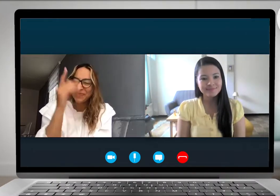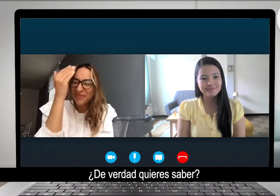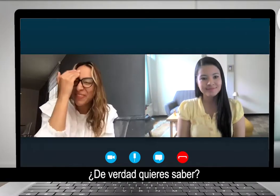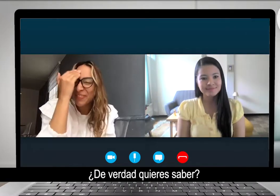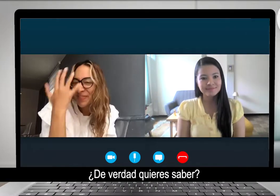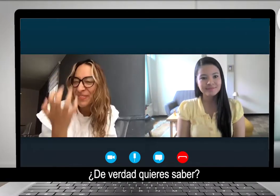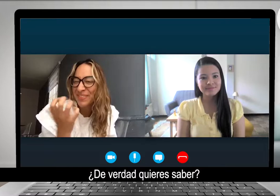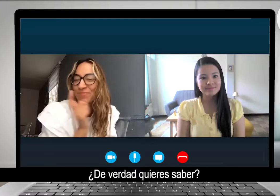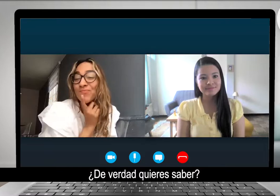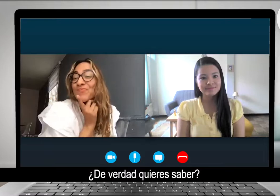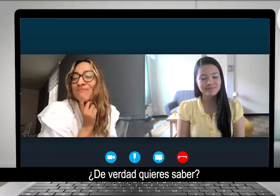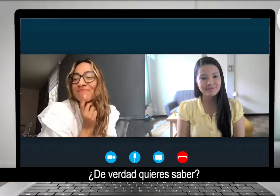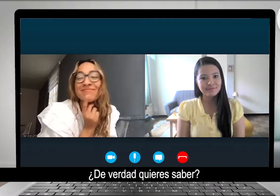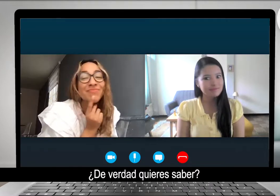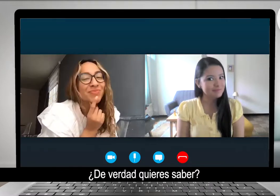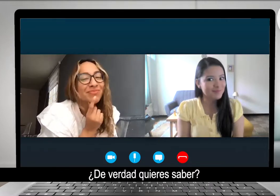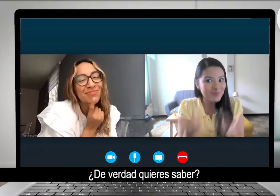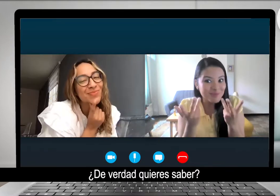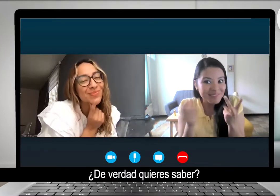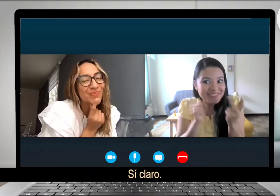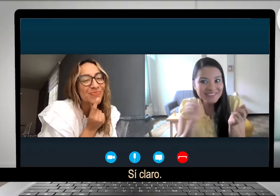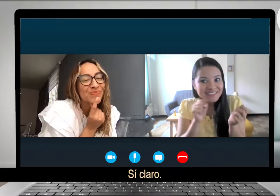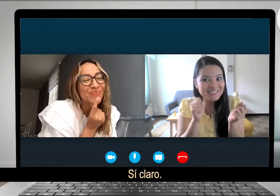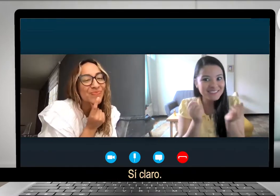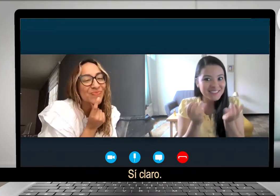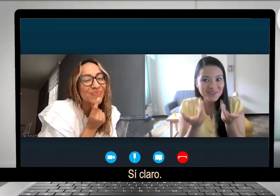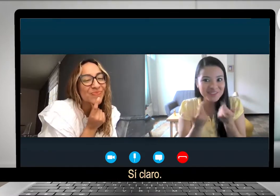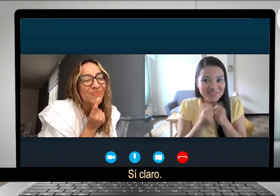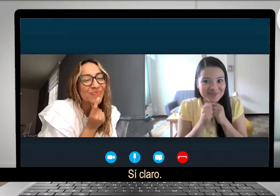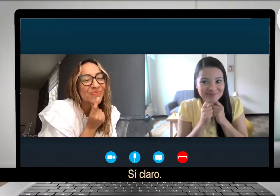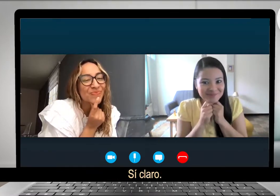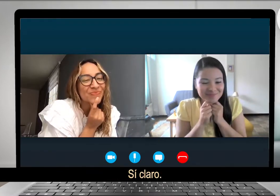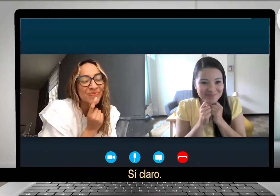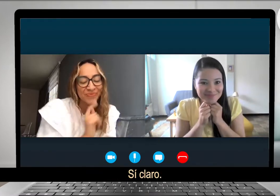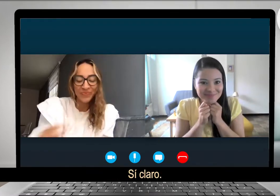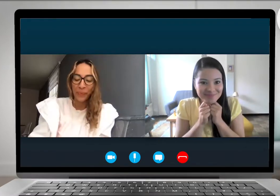¿De verdad quieres saber? Sí, claro.